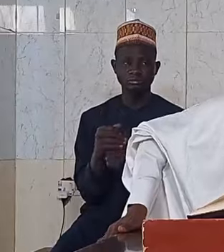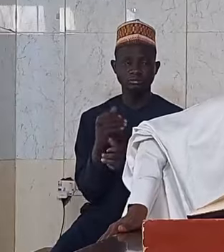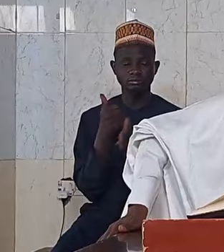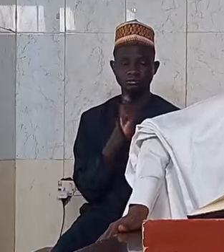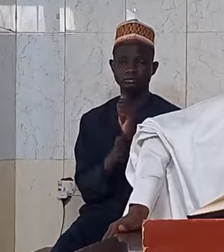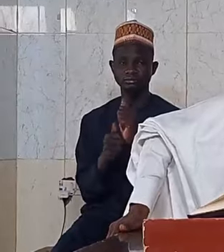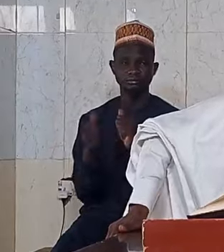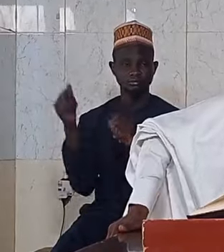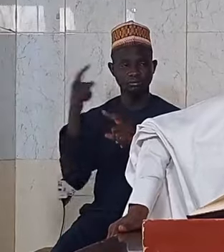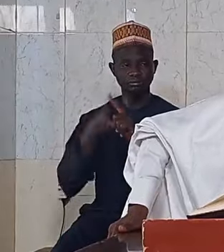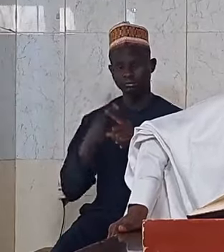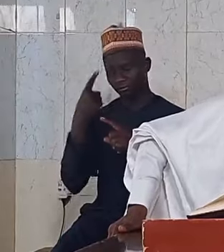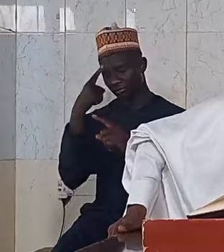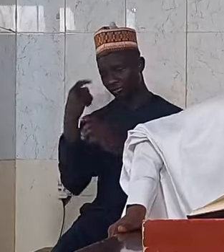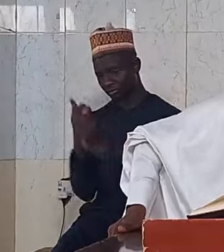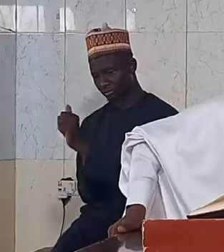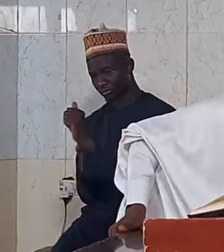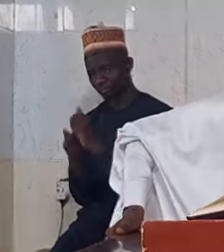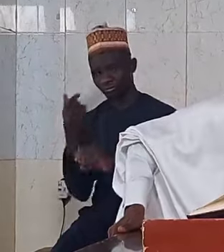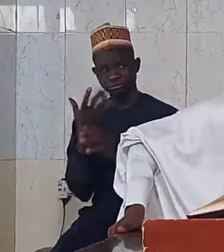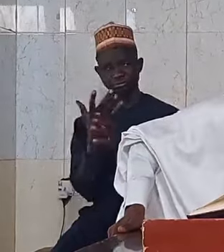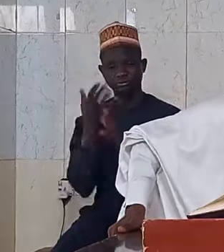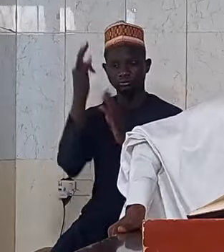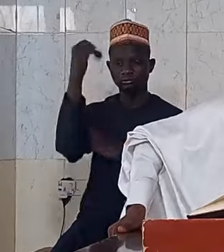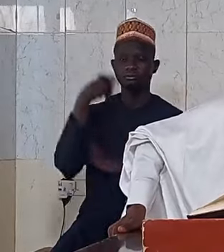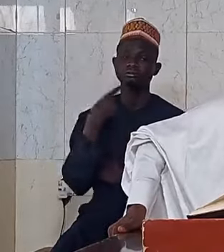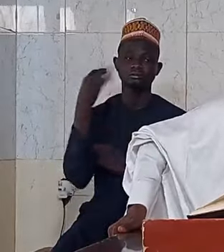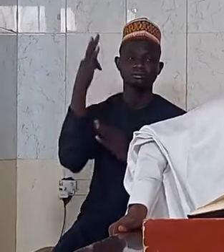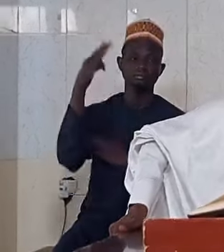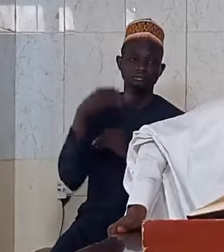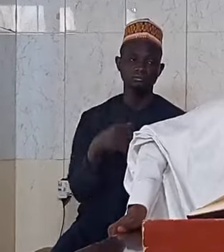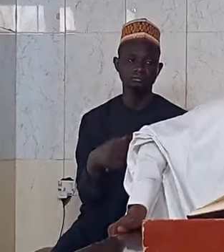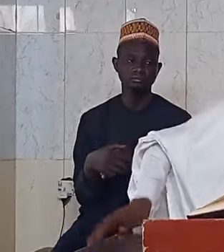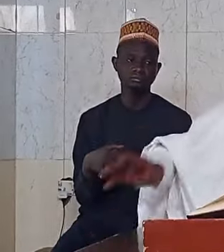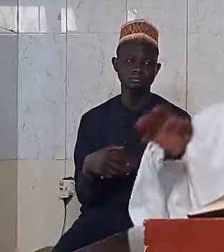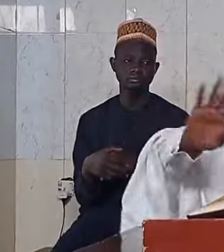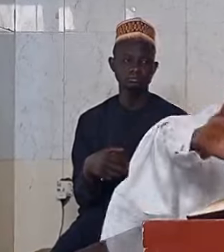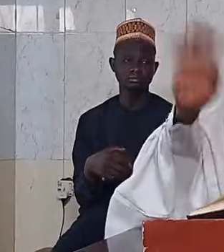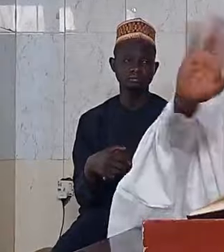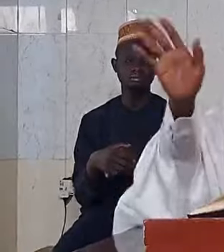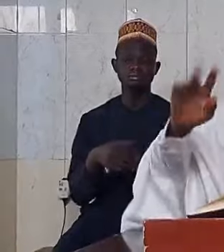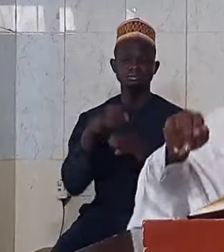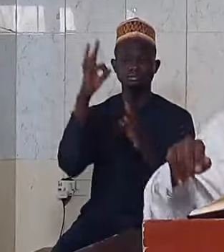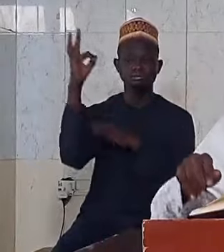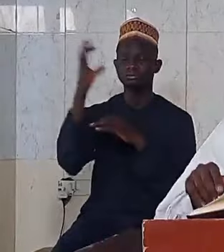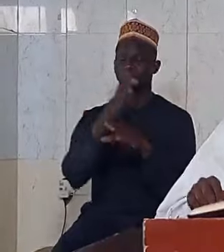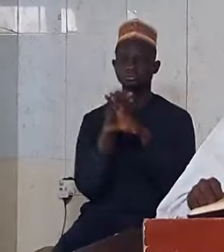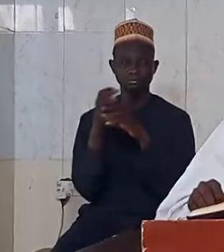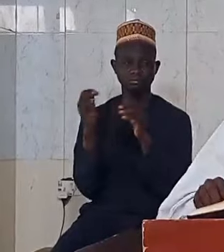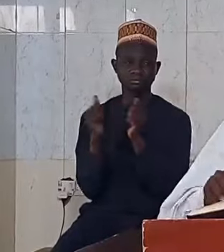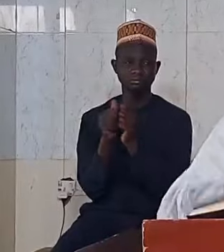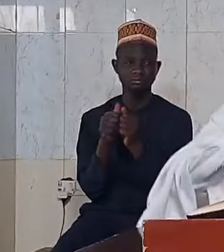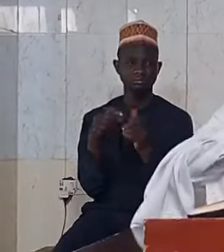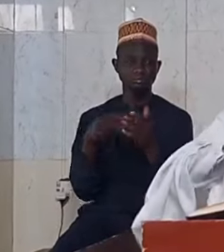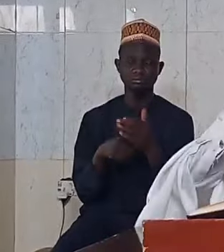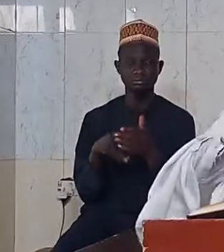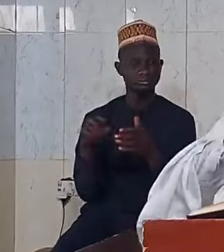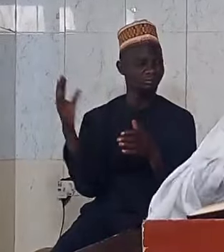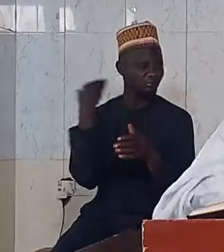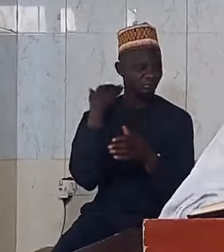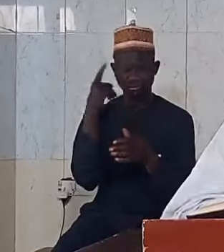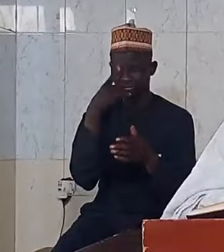roki wane to wannan din shi kuma shi zai ga yawa Allah su din Allah ba ruwansa da su wannan mummunan zato